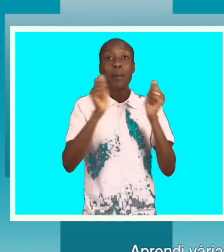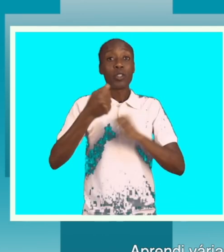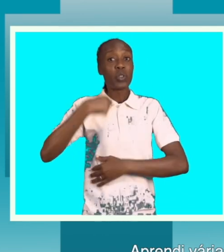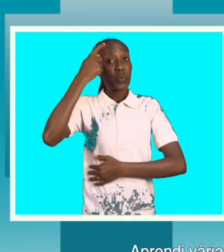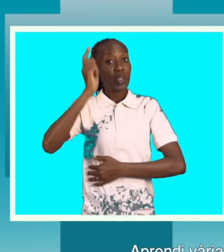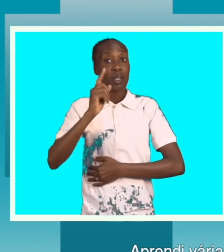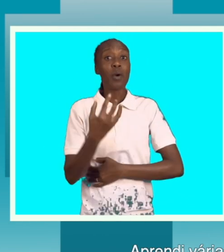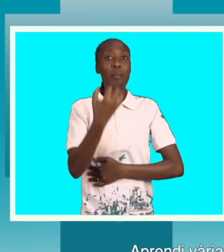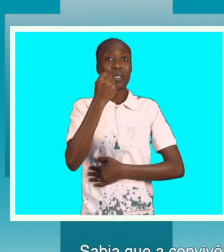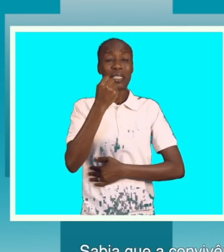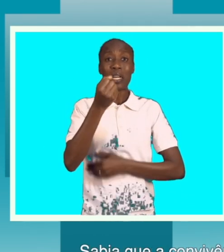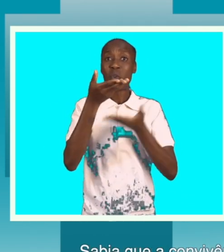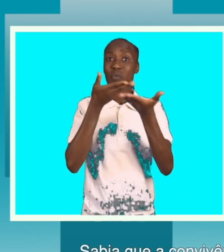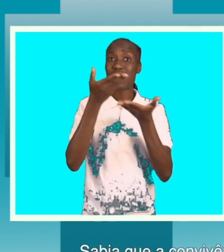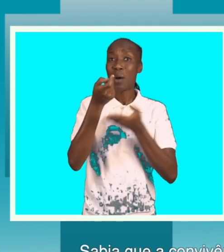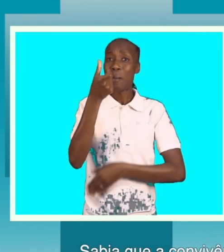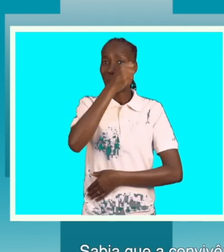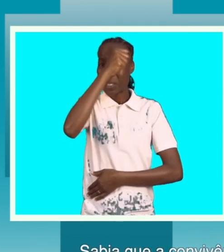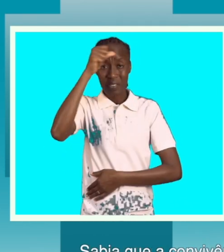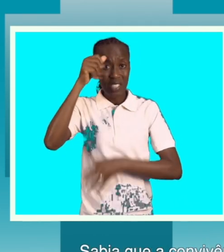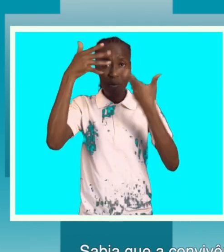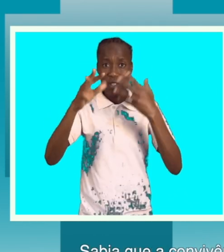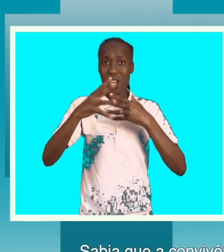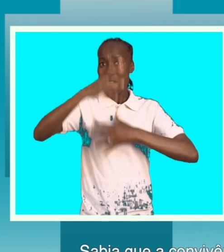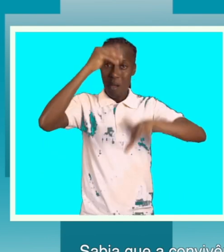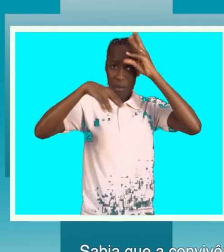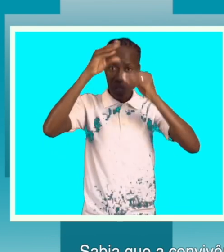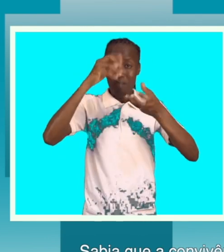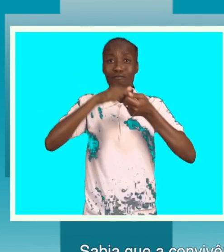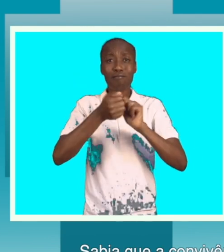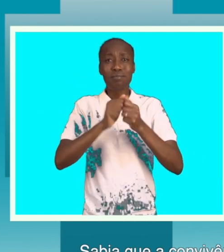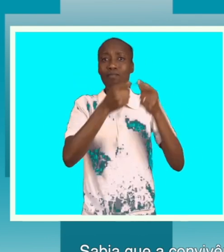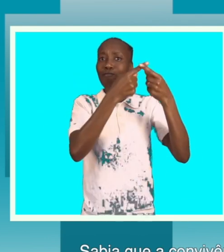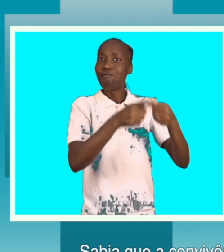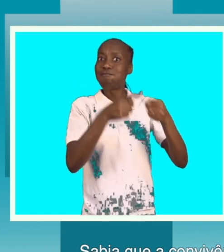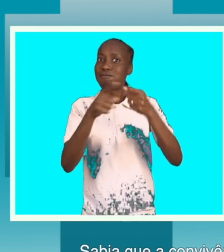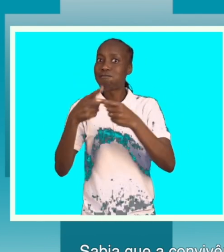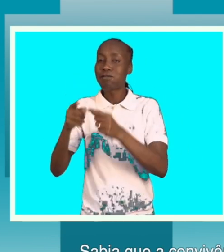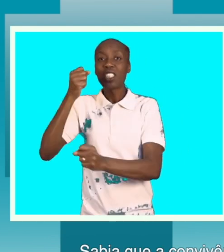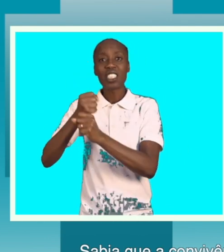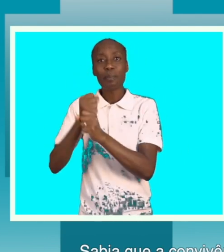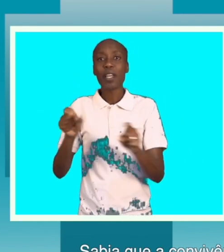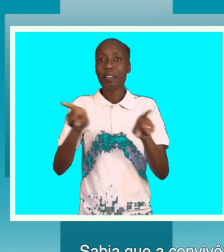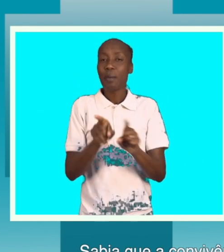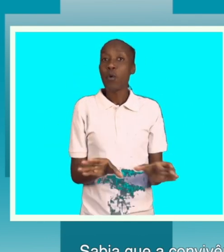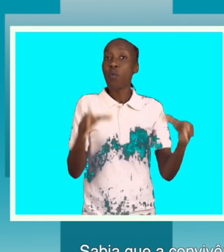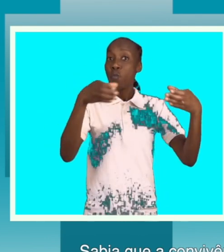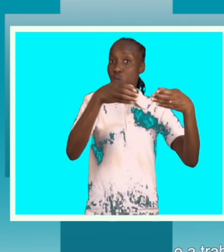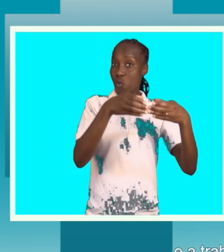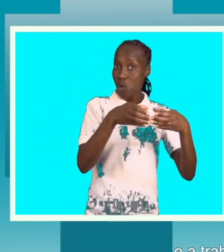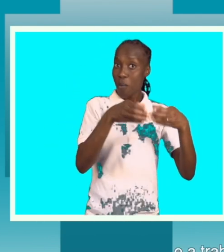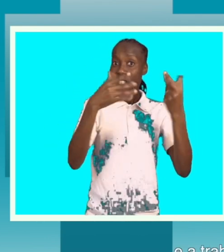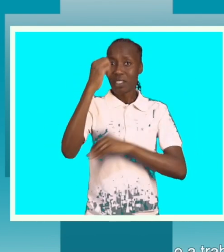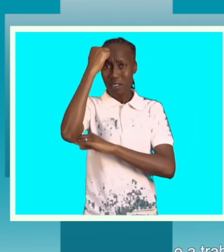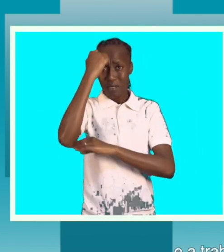conversa Com os meus colegas Eu sabia que A conversa Poderia ser um pouco Difícil Mas Aprendemos A lidar Com os problemas De cada um